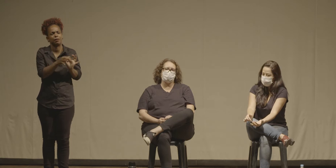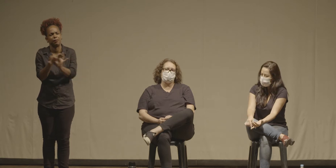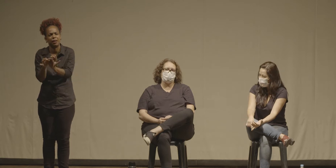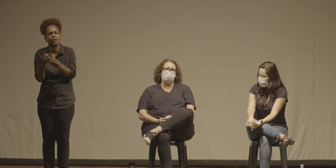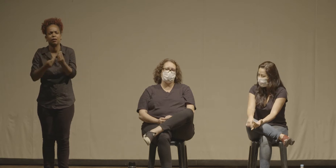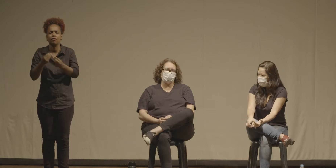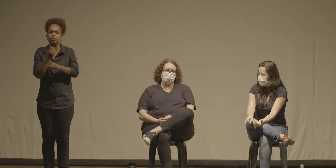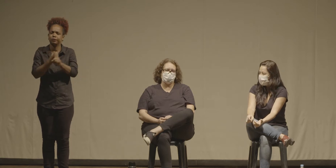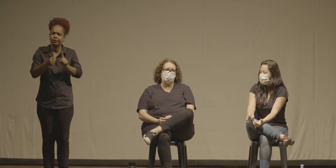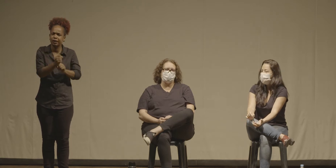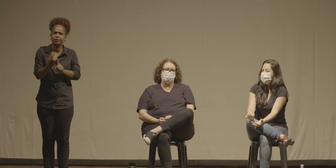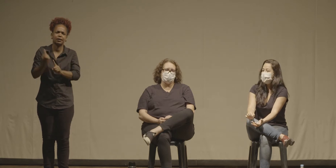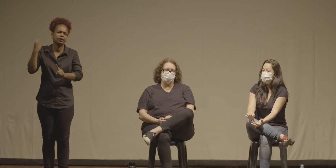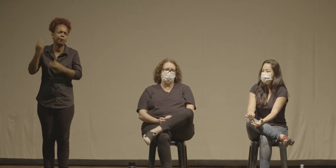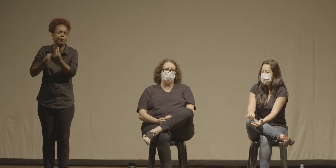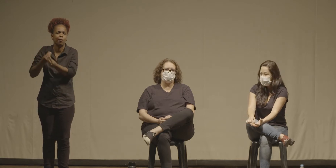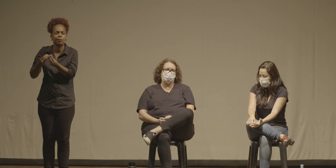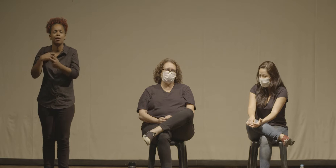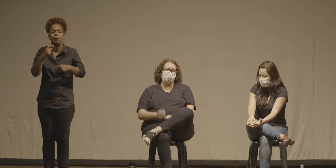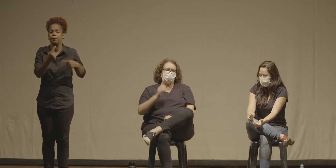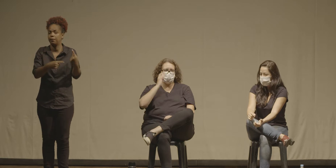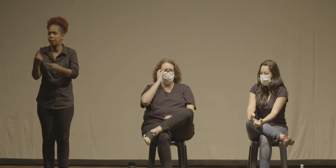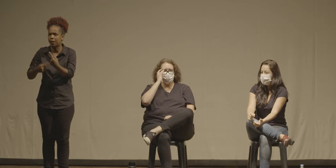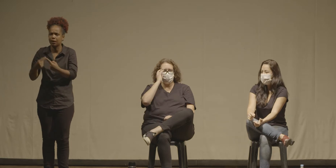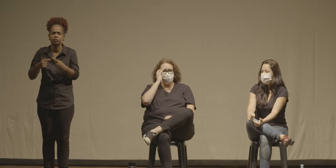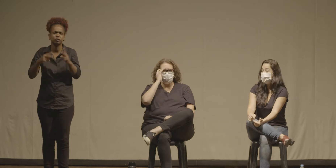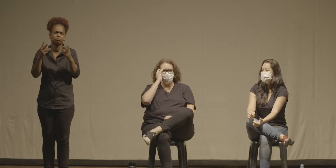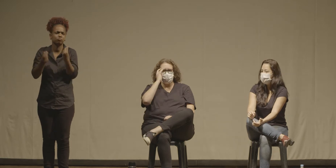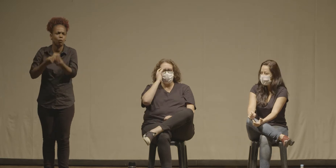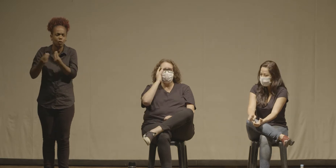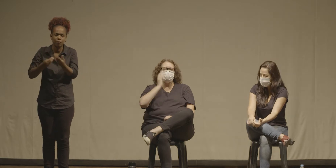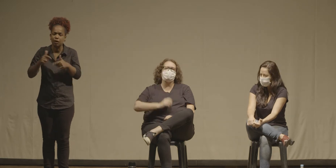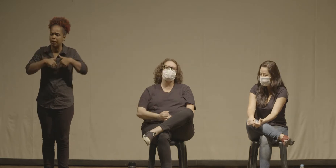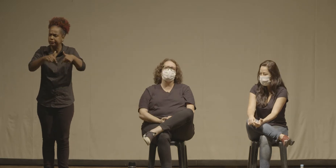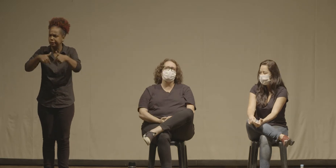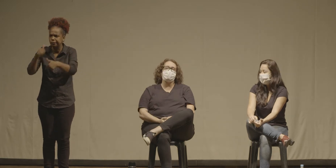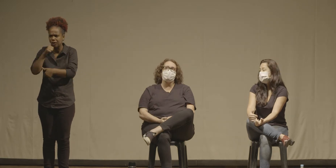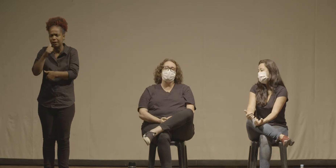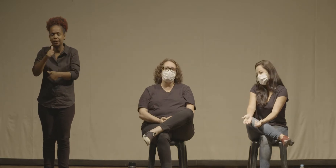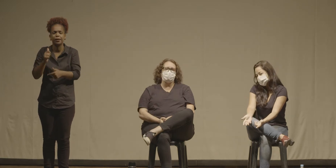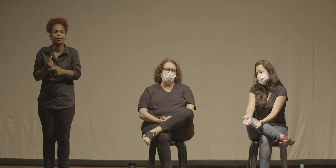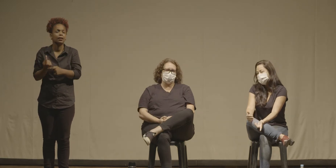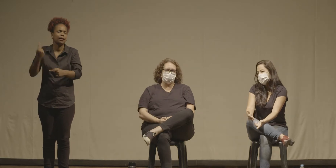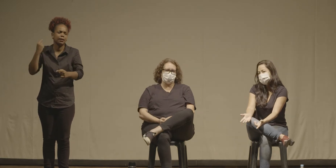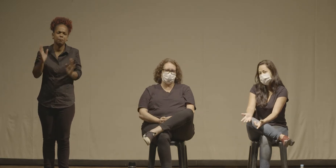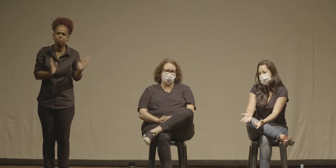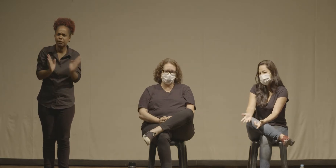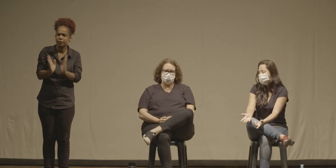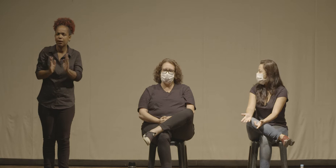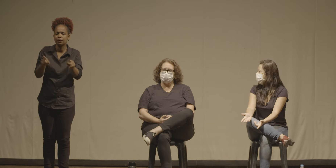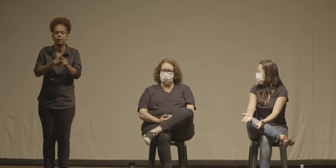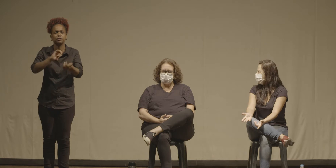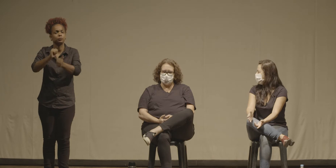era a sociedade na época, qual era a política na época, o que era ser mulher nessa época e também o que era